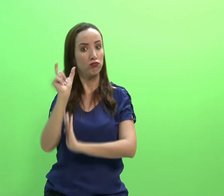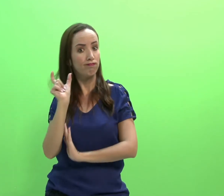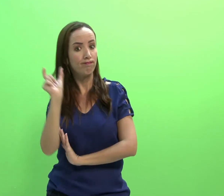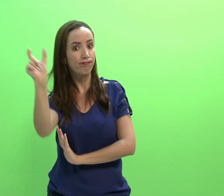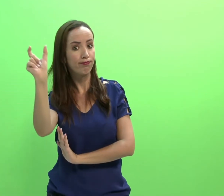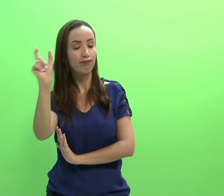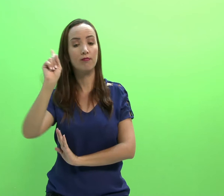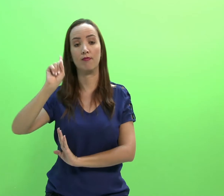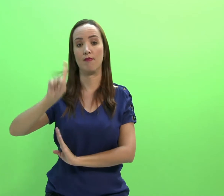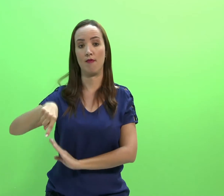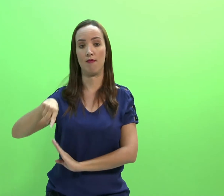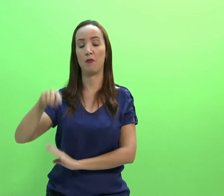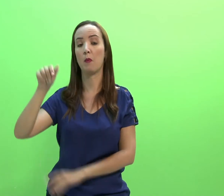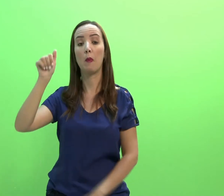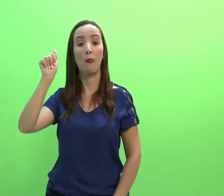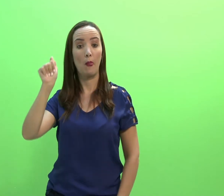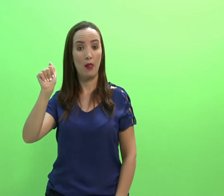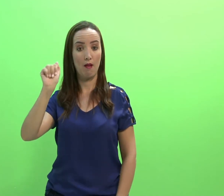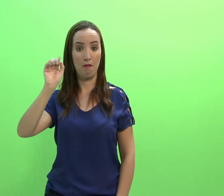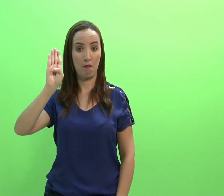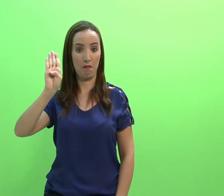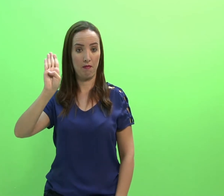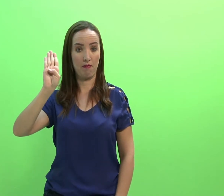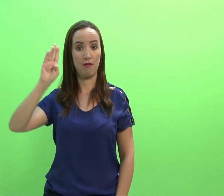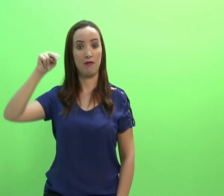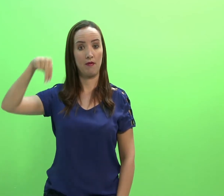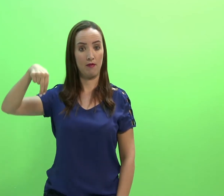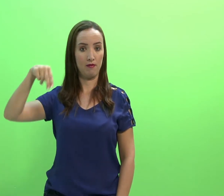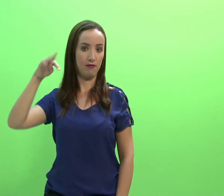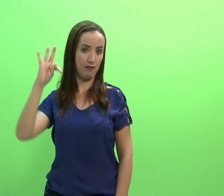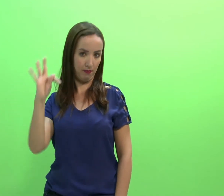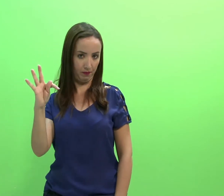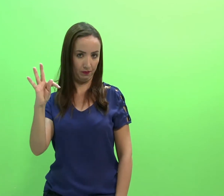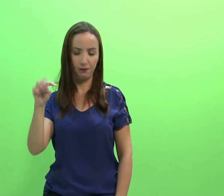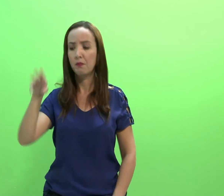normas. Temos também a ABNT.